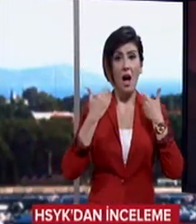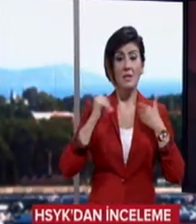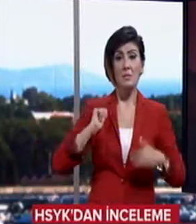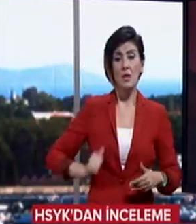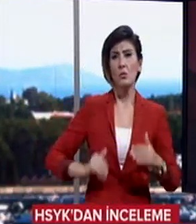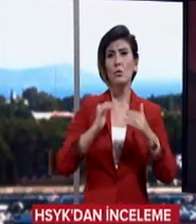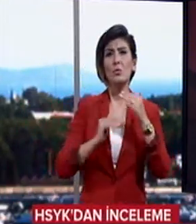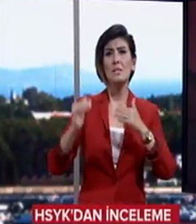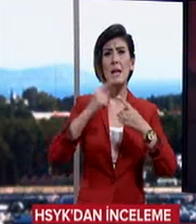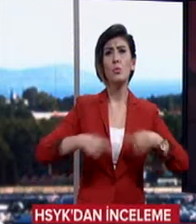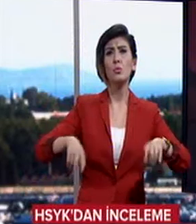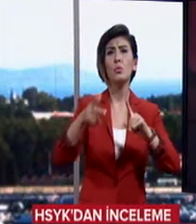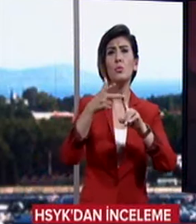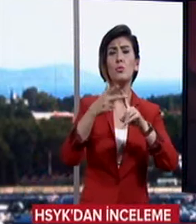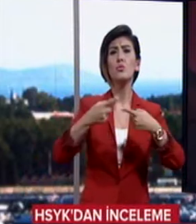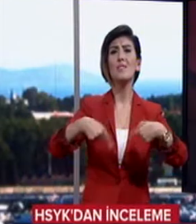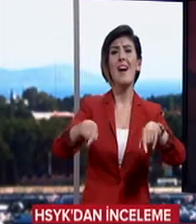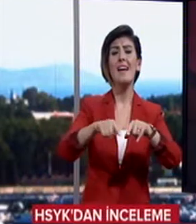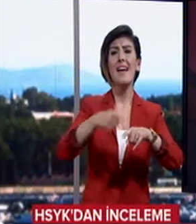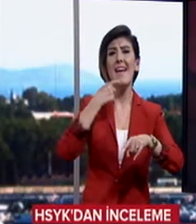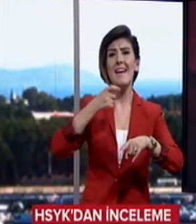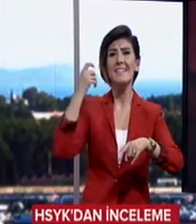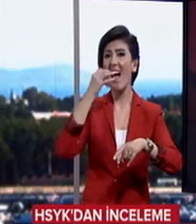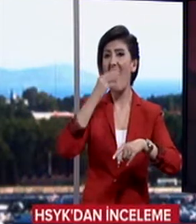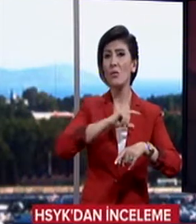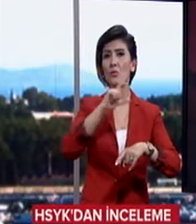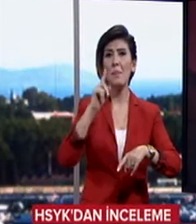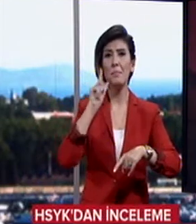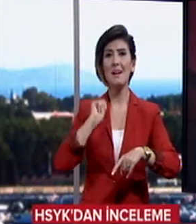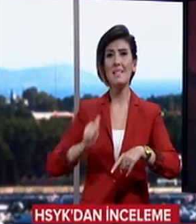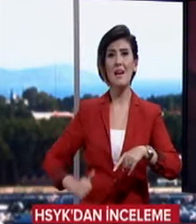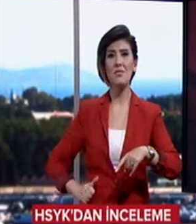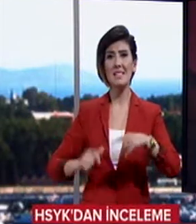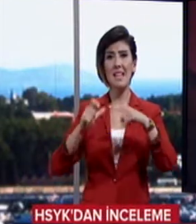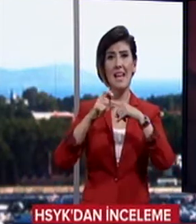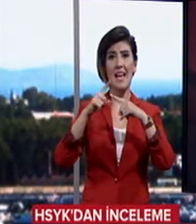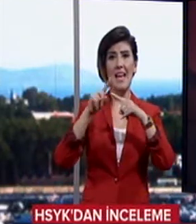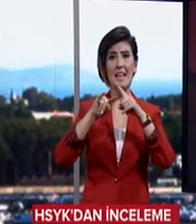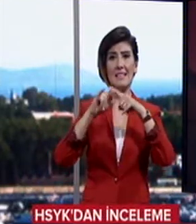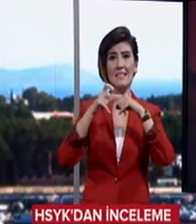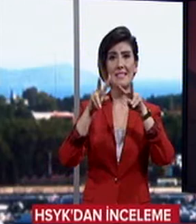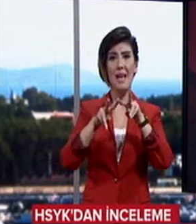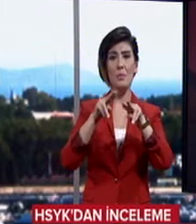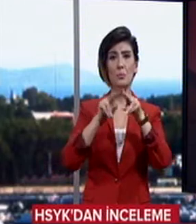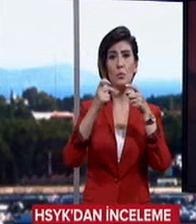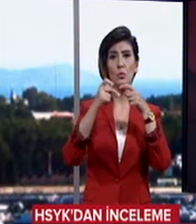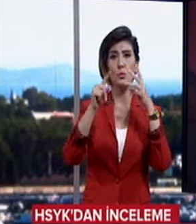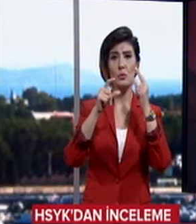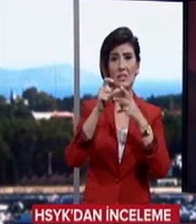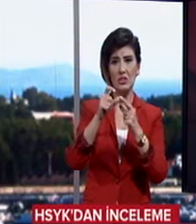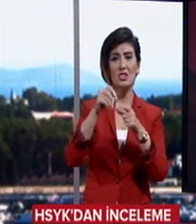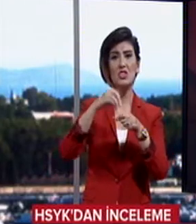Hakimler ve Savcılar Yüksek Kurulu 3. Dairesi, eski Ankara Cumhuriyet Başsavcısı İbrahim